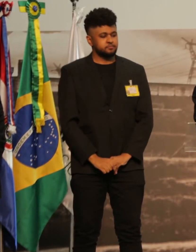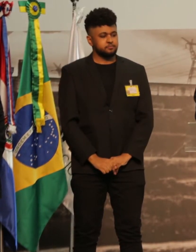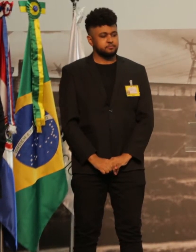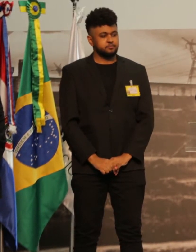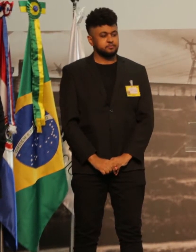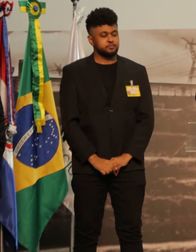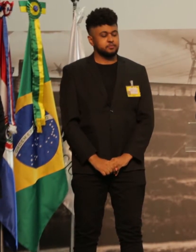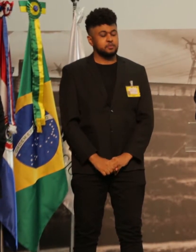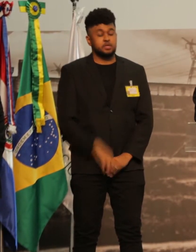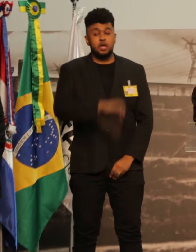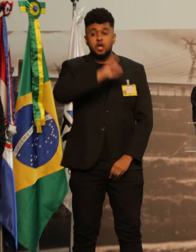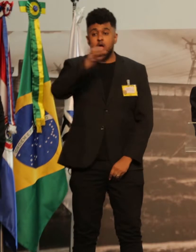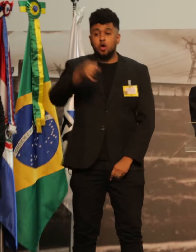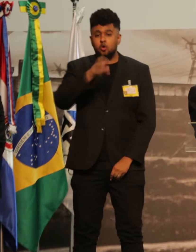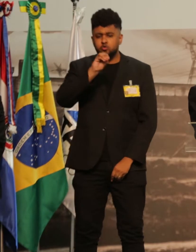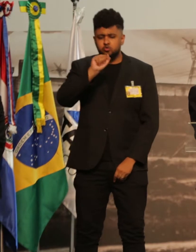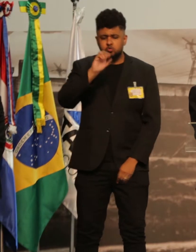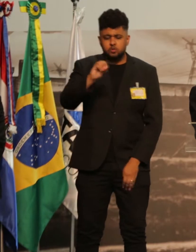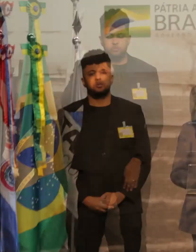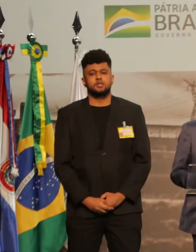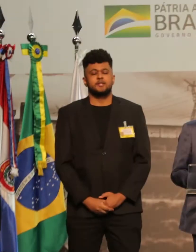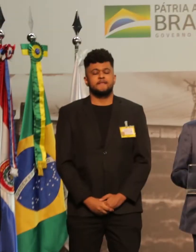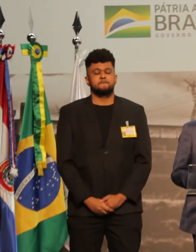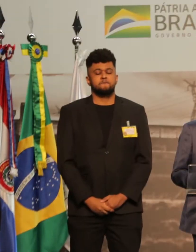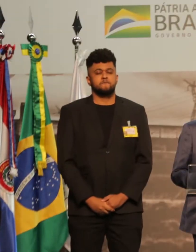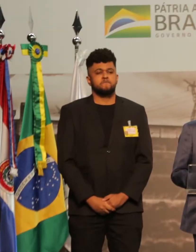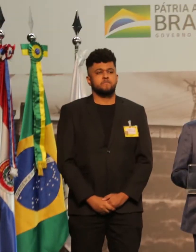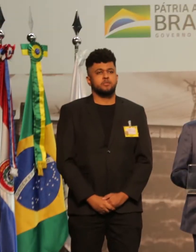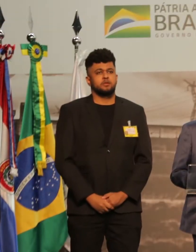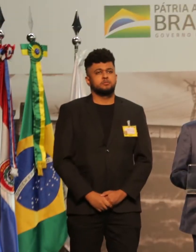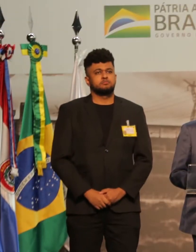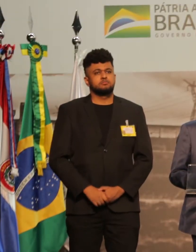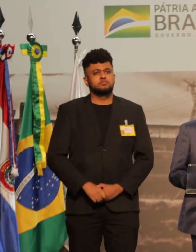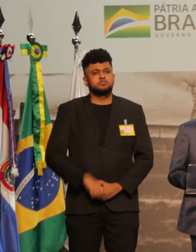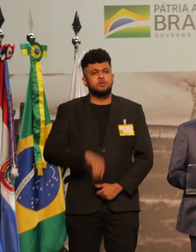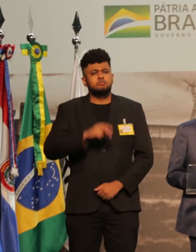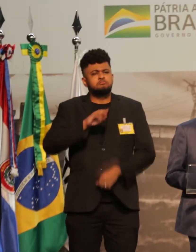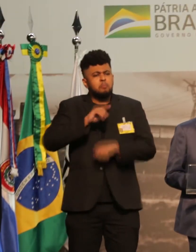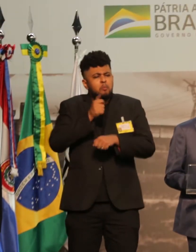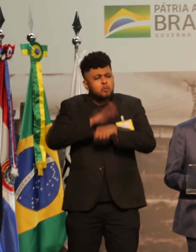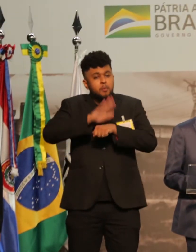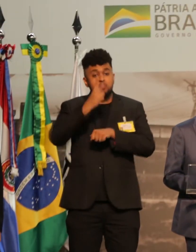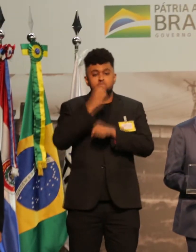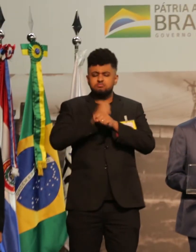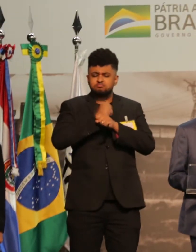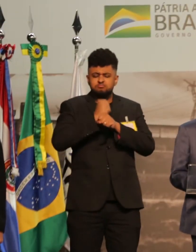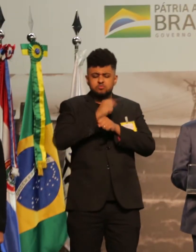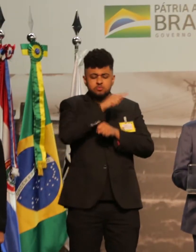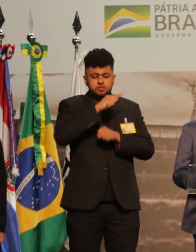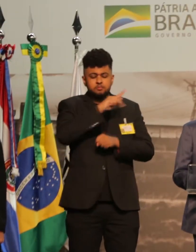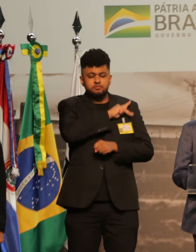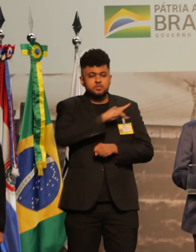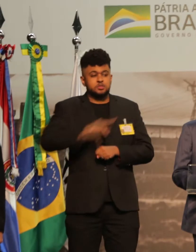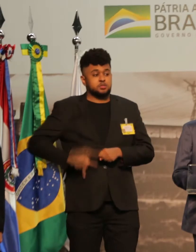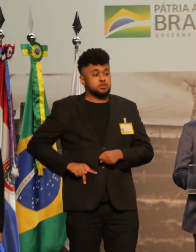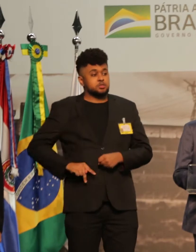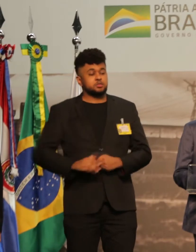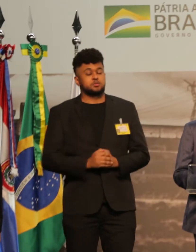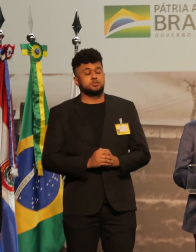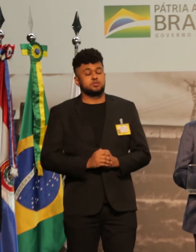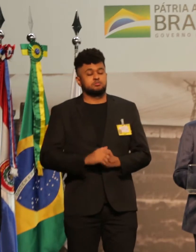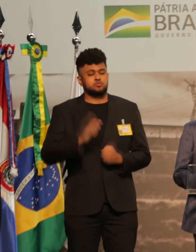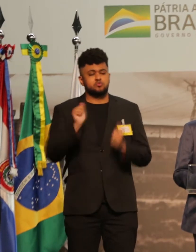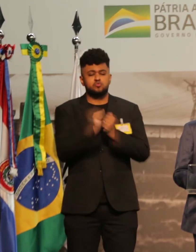Estimado general João Francisco Ferreira. Há pouco mais de 2 anos, o senhor, em ligação